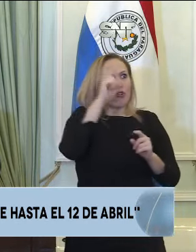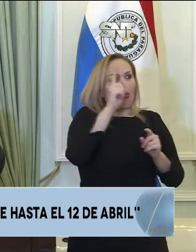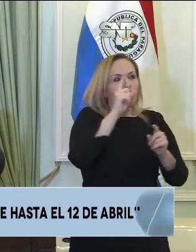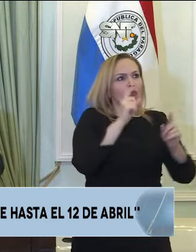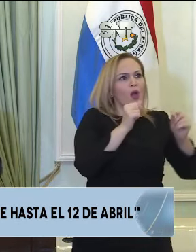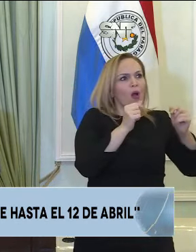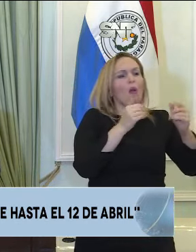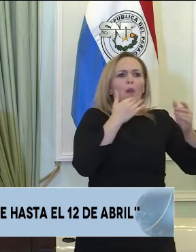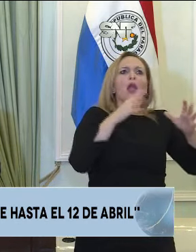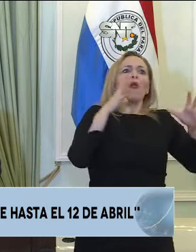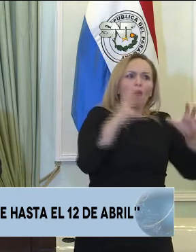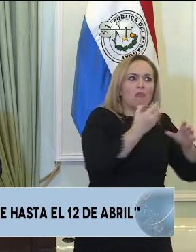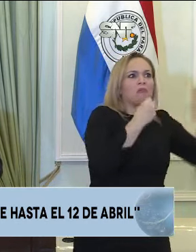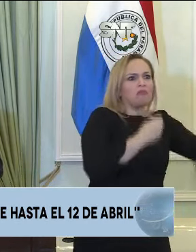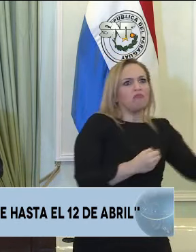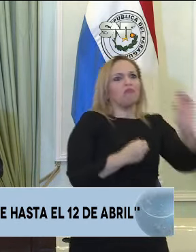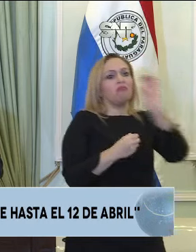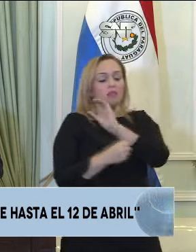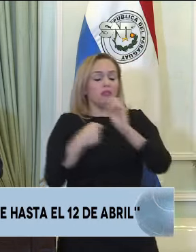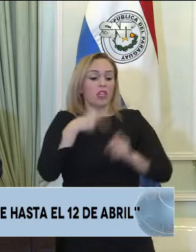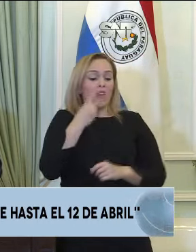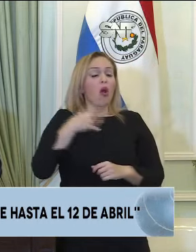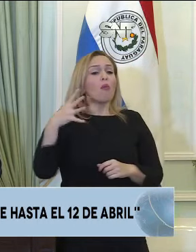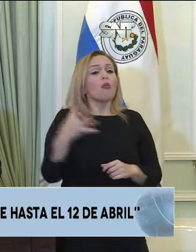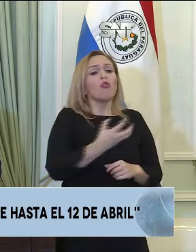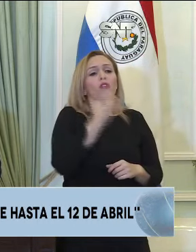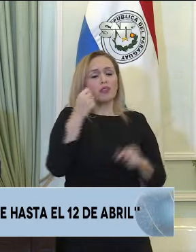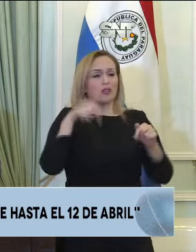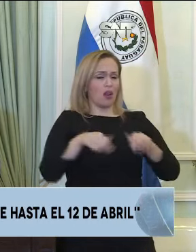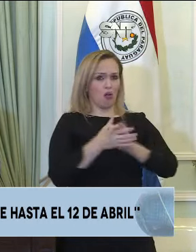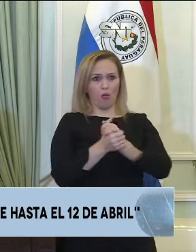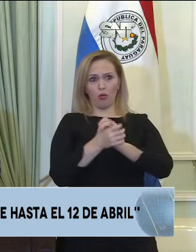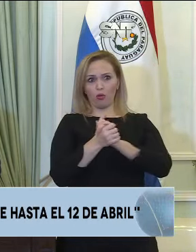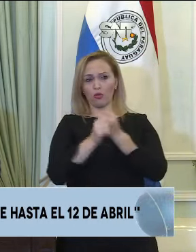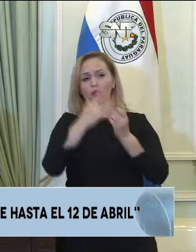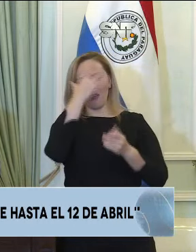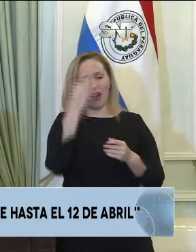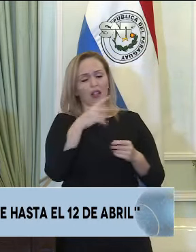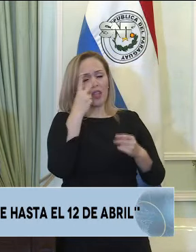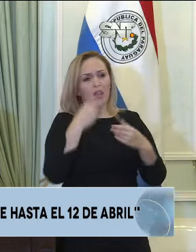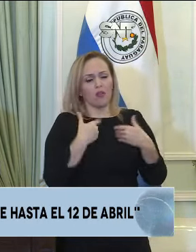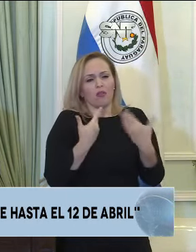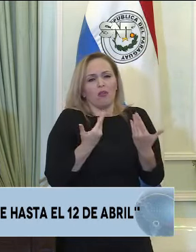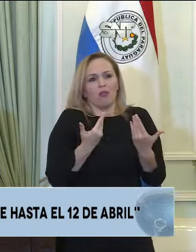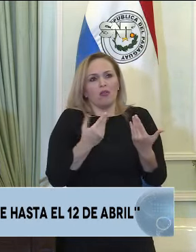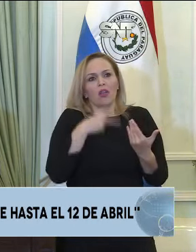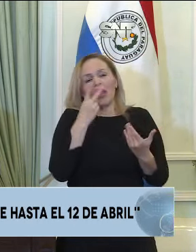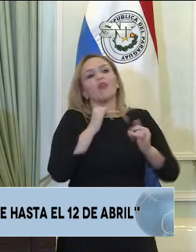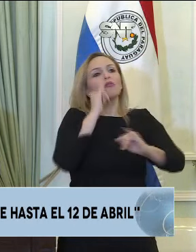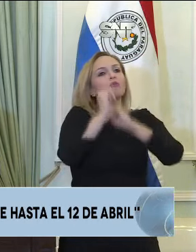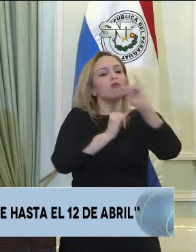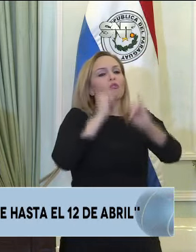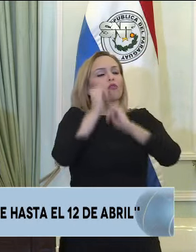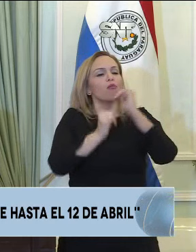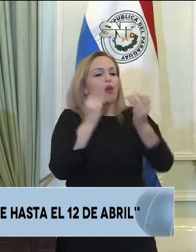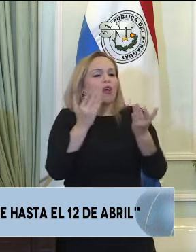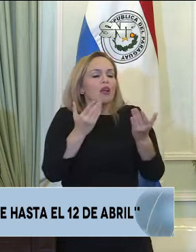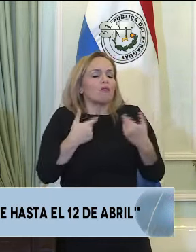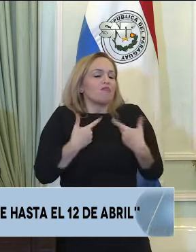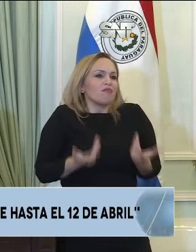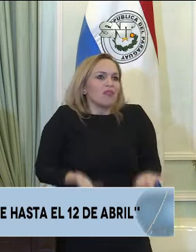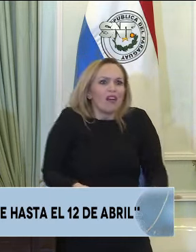producir. Realmente quiero aprovechar esta oportunidad, este espacio, para poder enviar un mensaje de